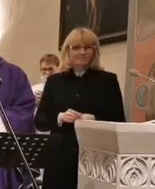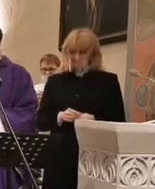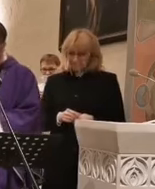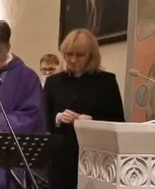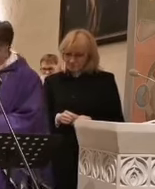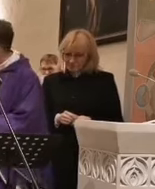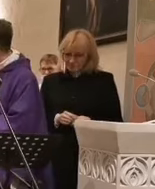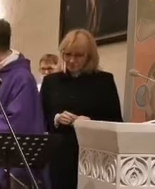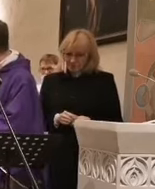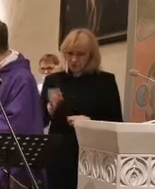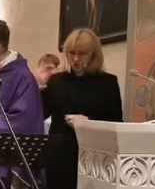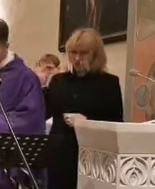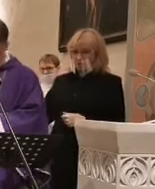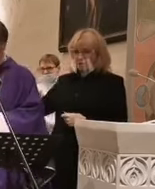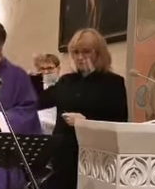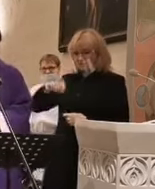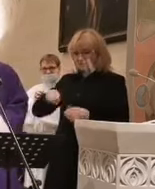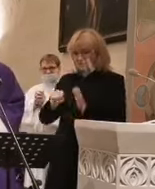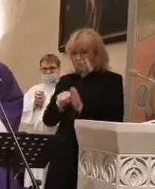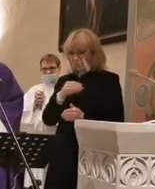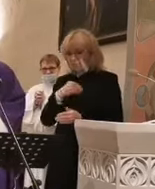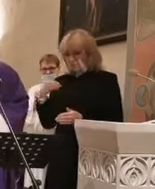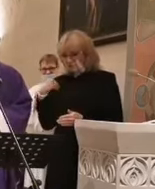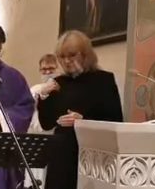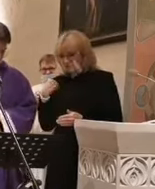Il tuo arrivo in Polonia